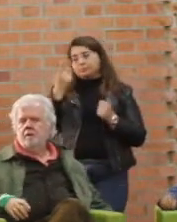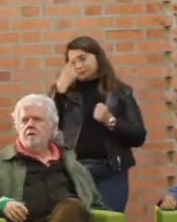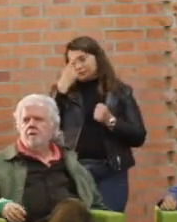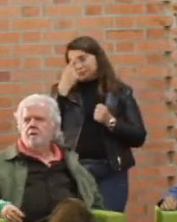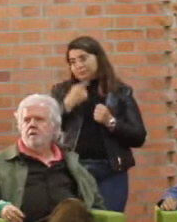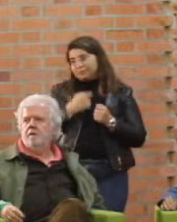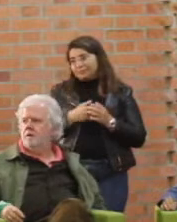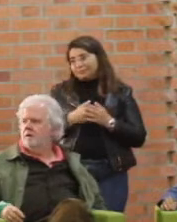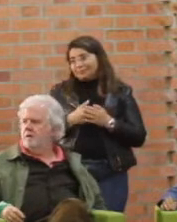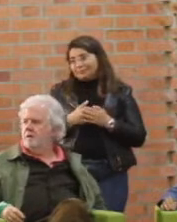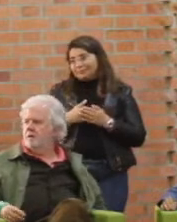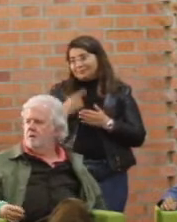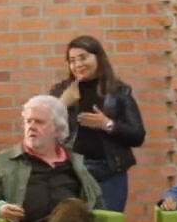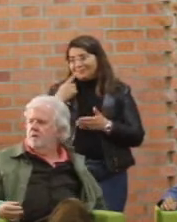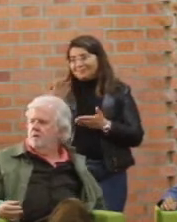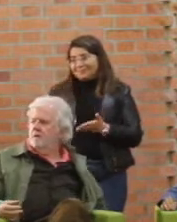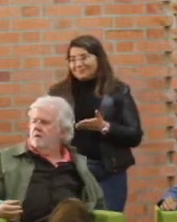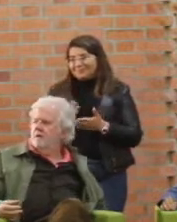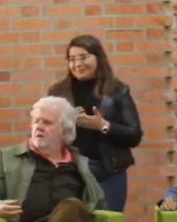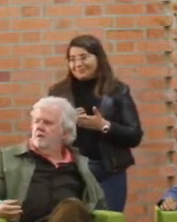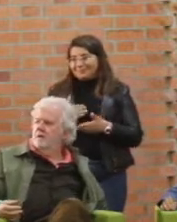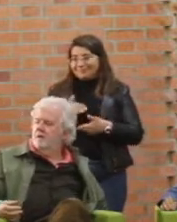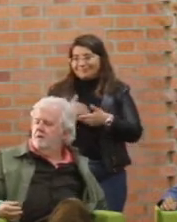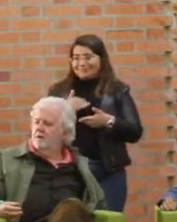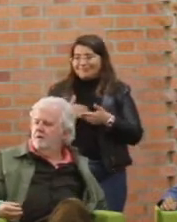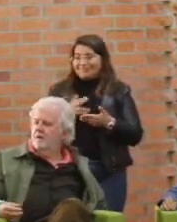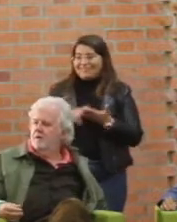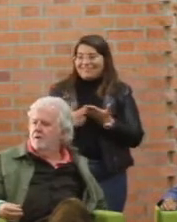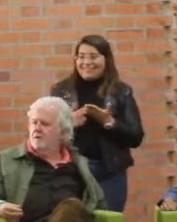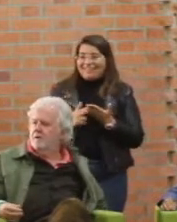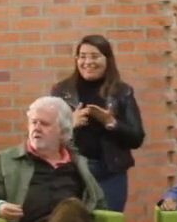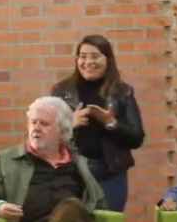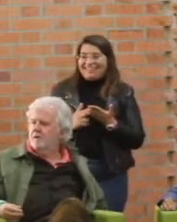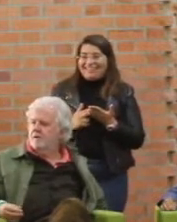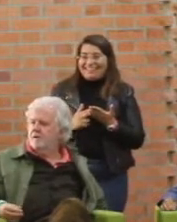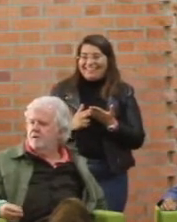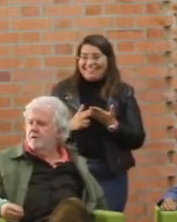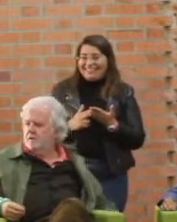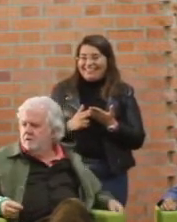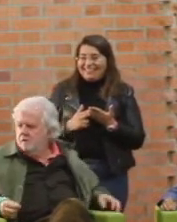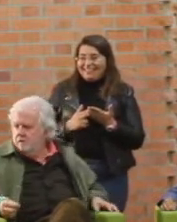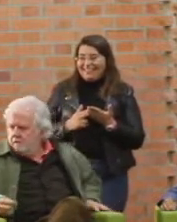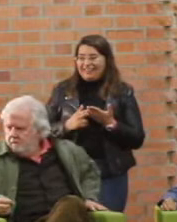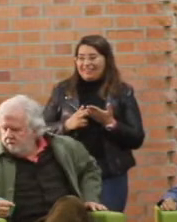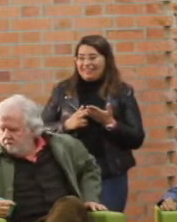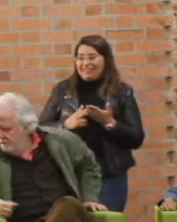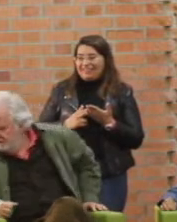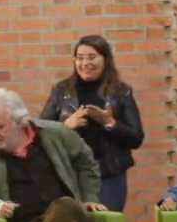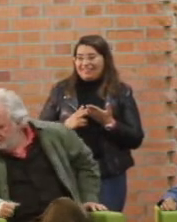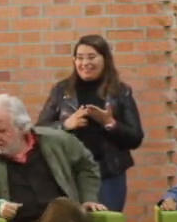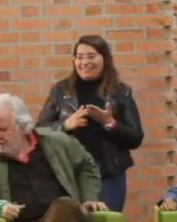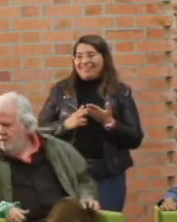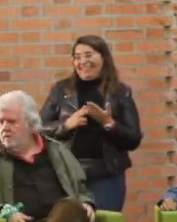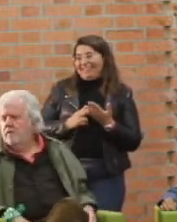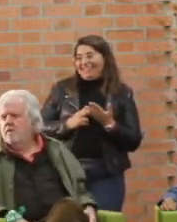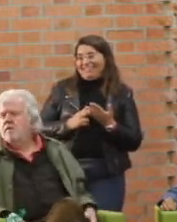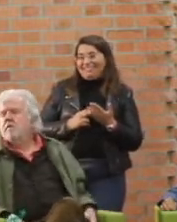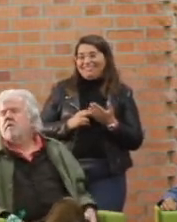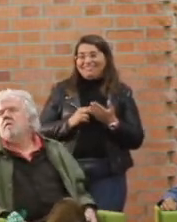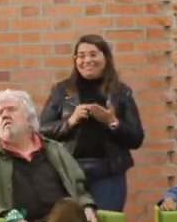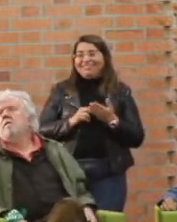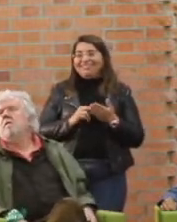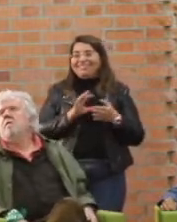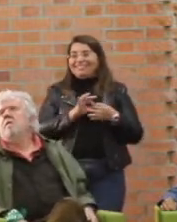el me alegra mucho la presencia interpretación En lengua de señas pero sí creo que no es la práctica común entonces creo que la